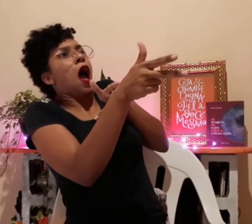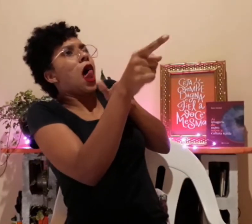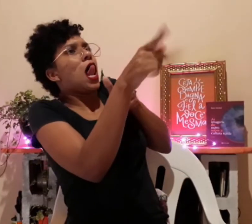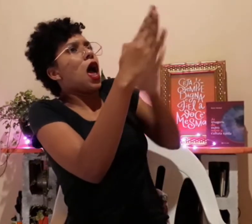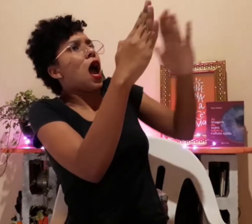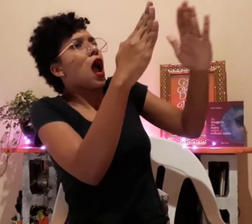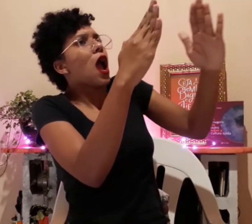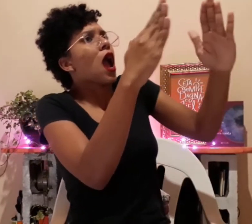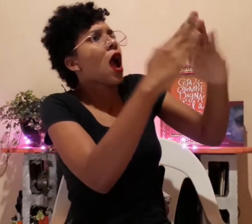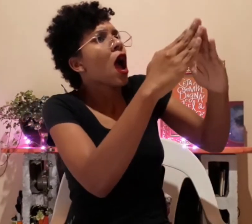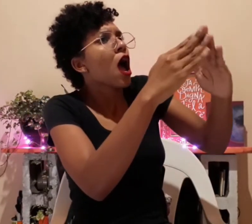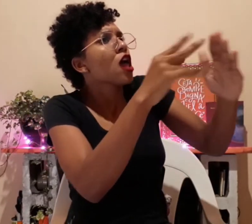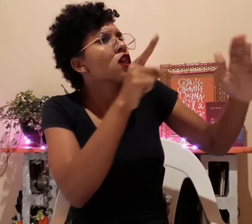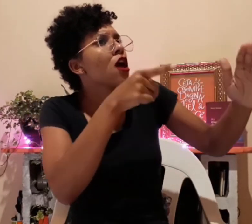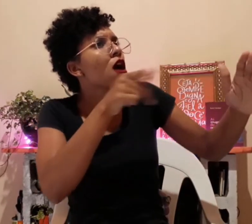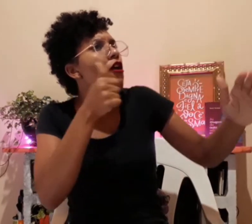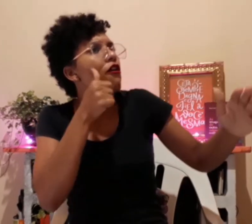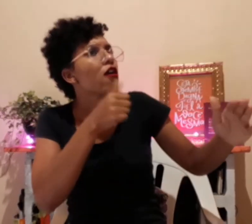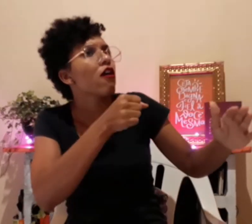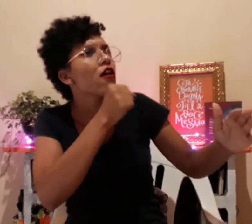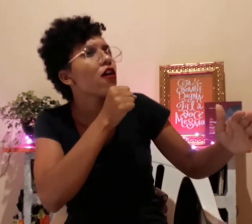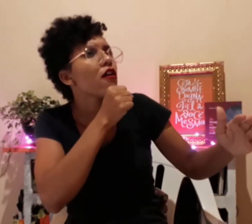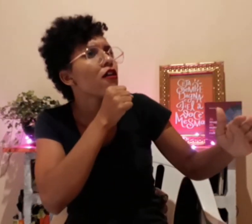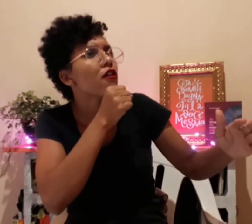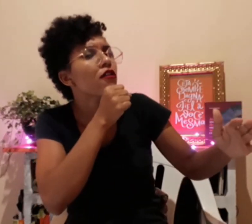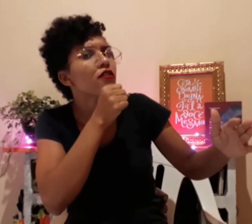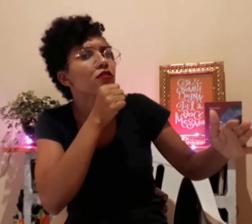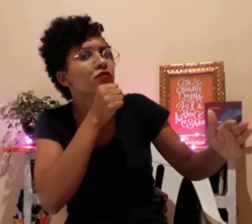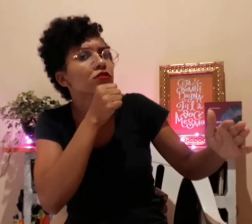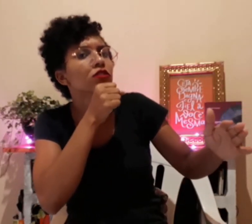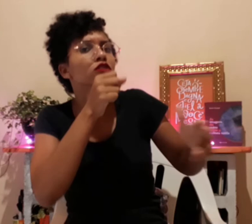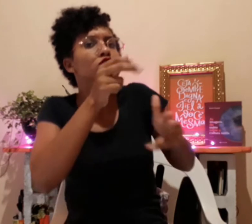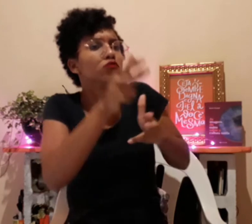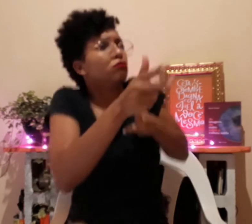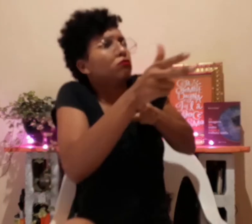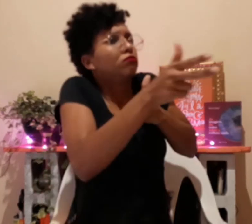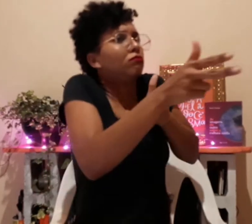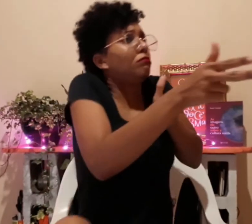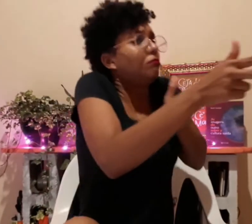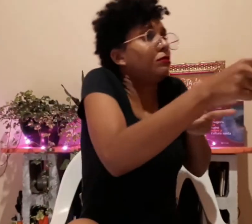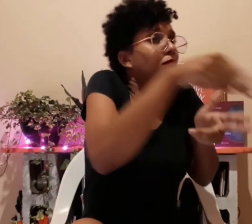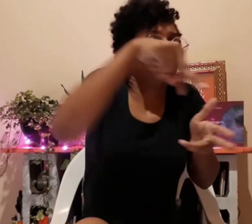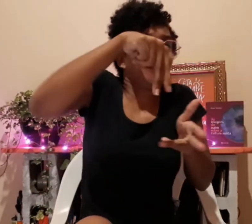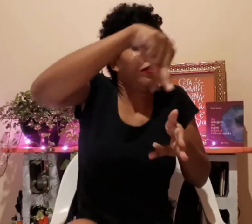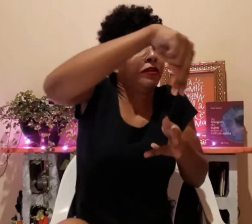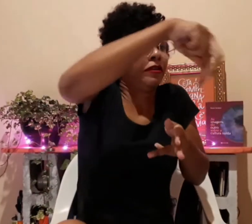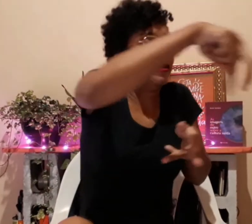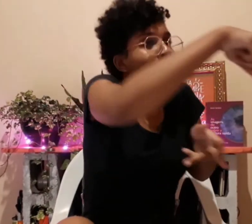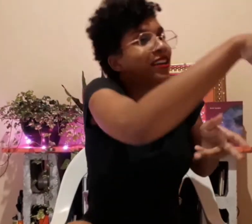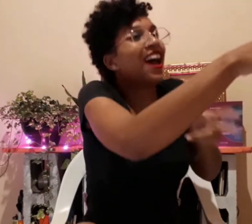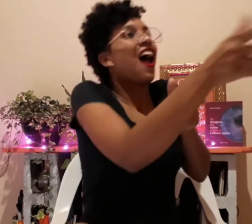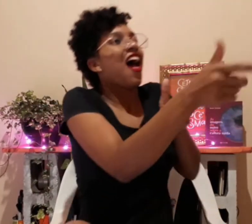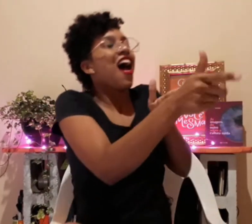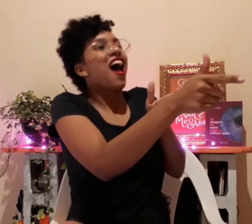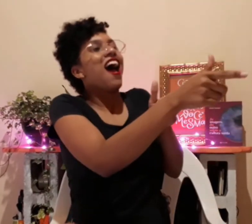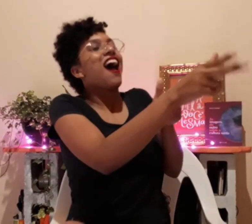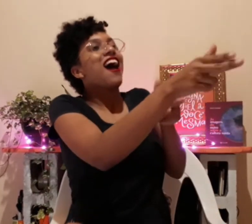tudo vibrando e percebeu de onde via essa vibração. Lá da casa da vovó. Vai até a casa da